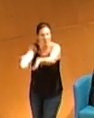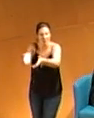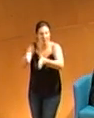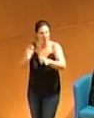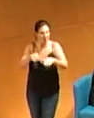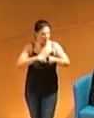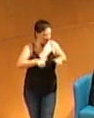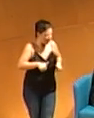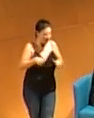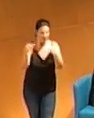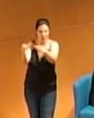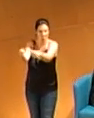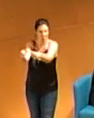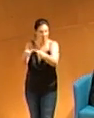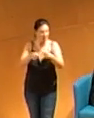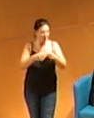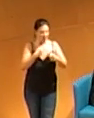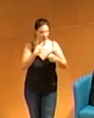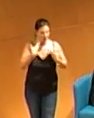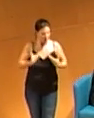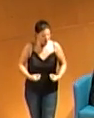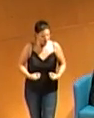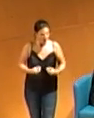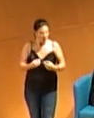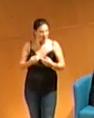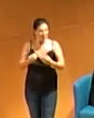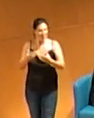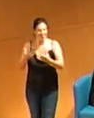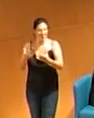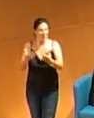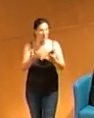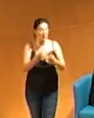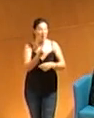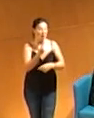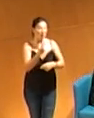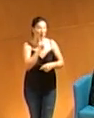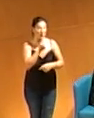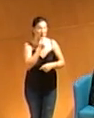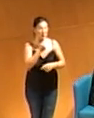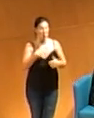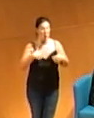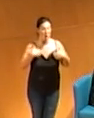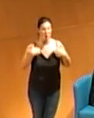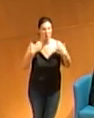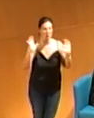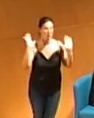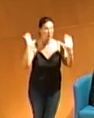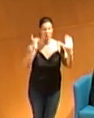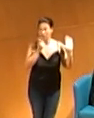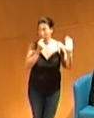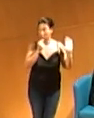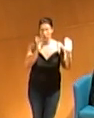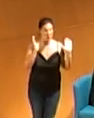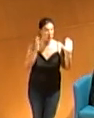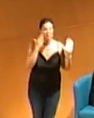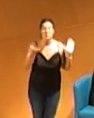de partage de l'épuisement. Ce qui n'est pas compliqué, c'est le partage de la colère. C'est vrai que c'est un livre, si vous